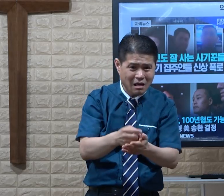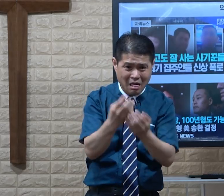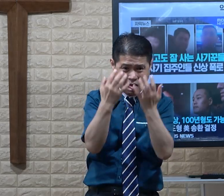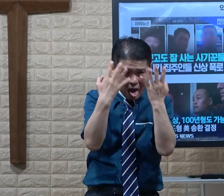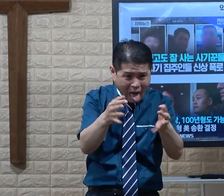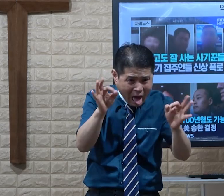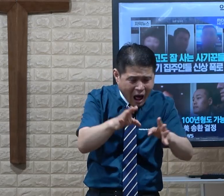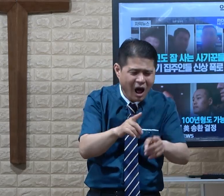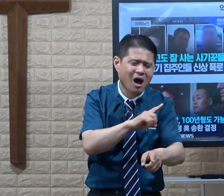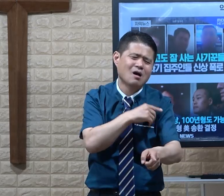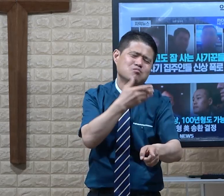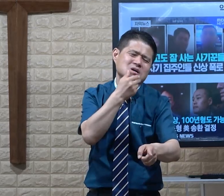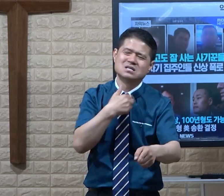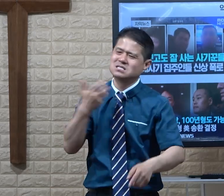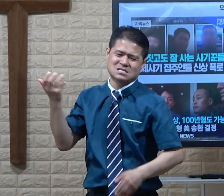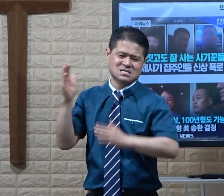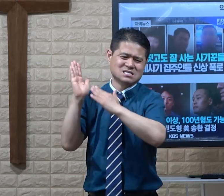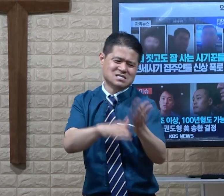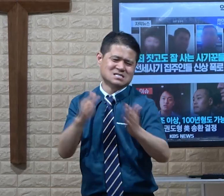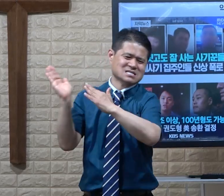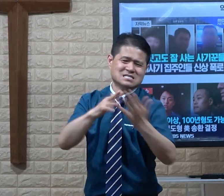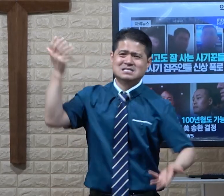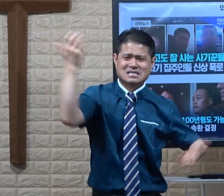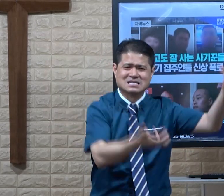상태인 거죠. 아무리 많은 잘못을 저질러도